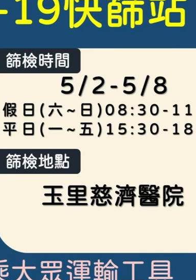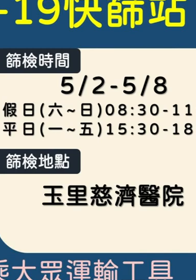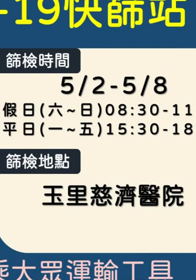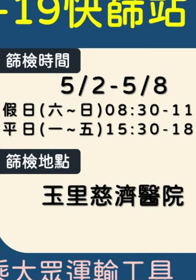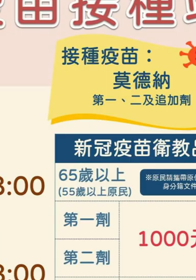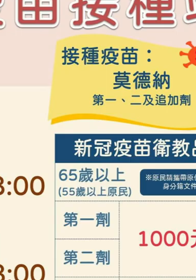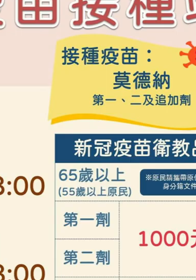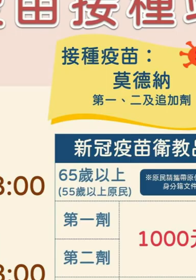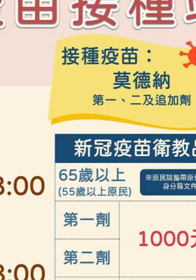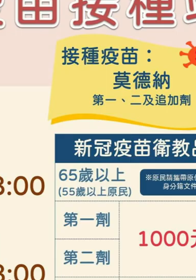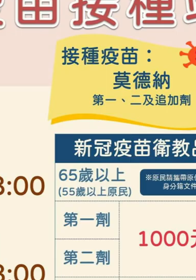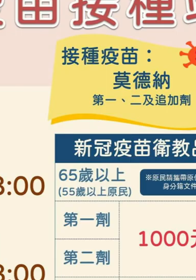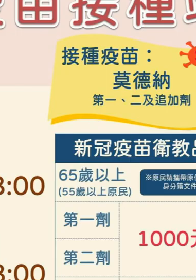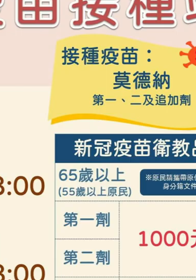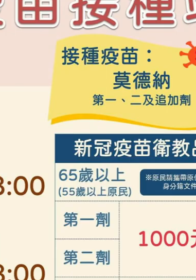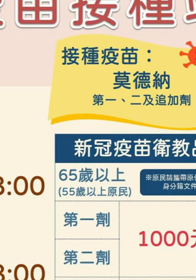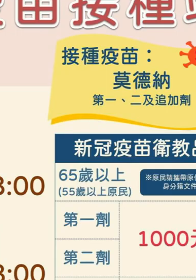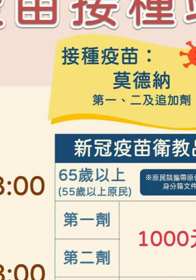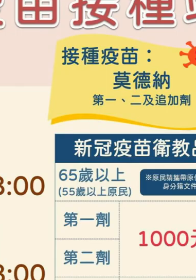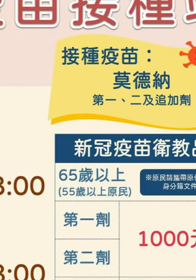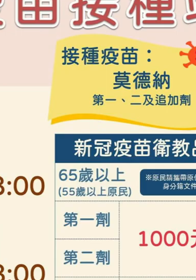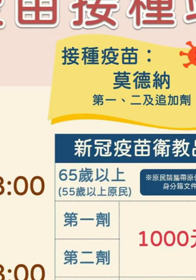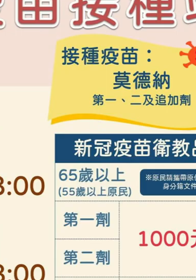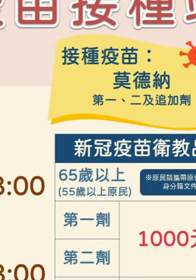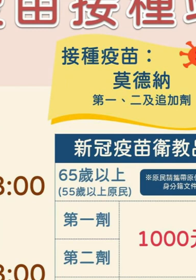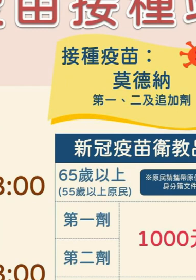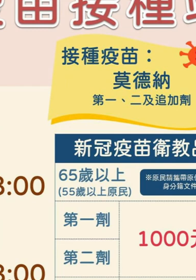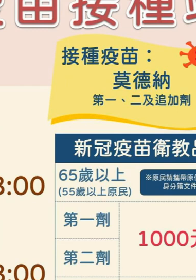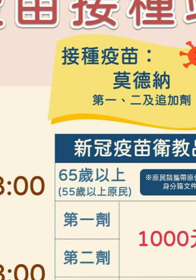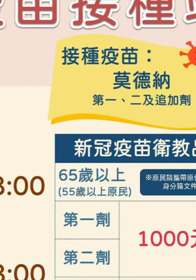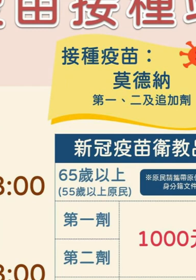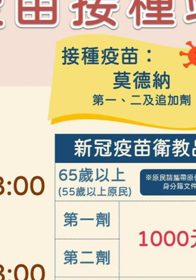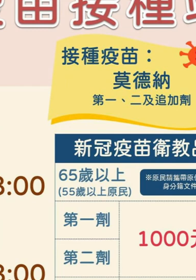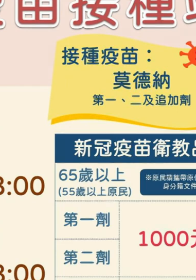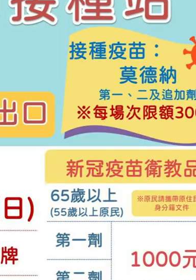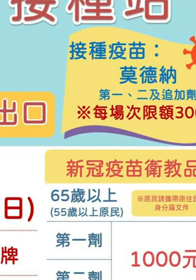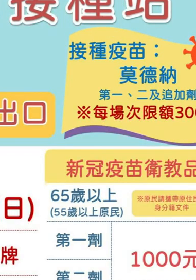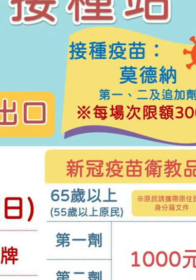在玉里春日派出所后方广场增设快筛站，目前快筛